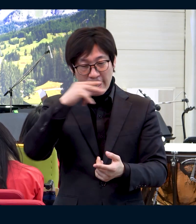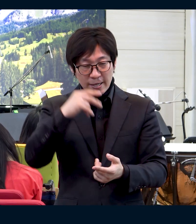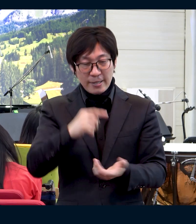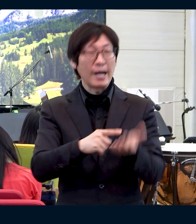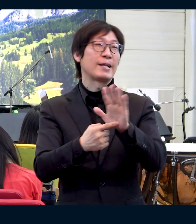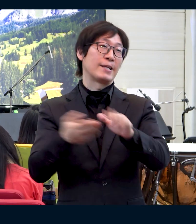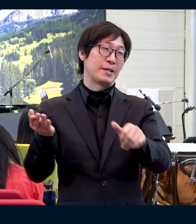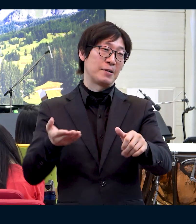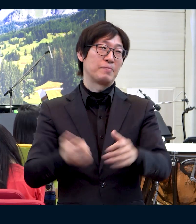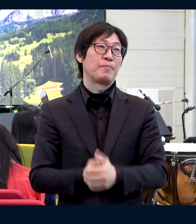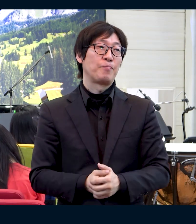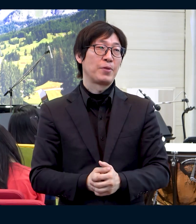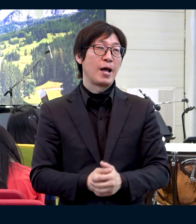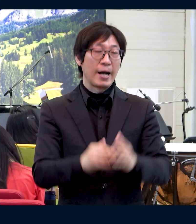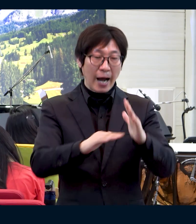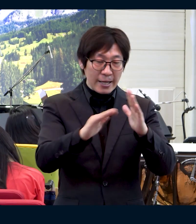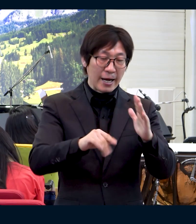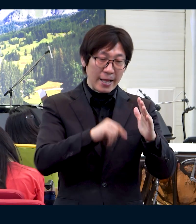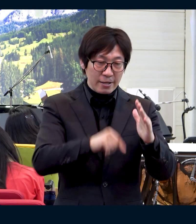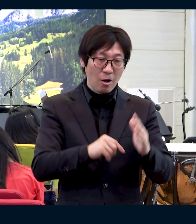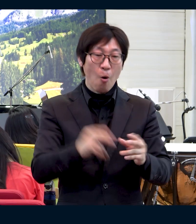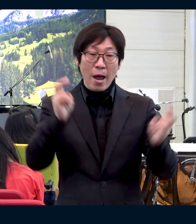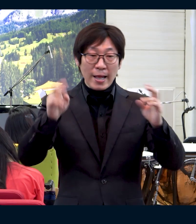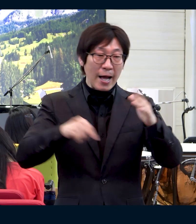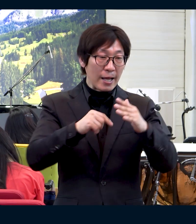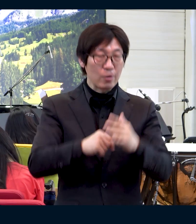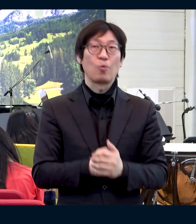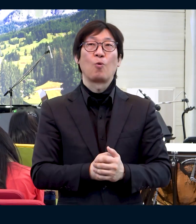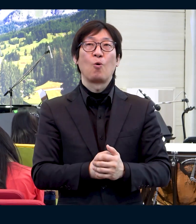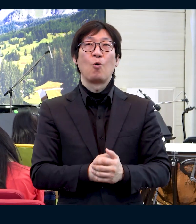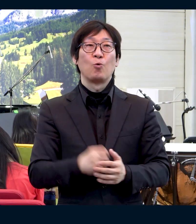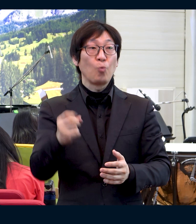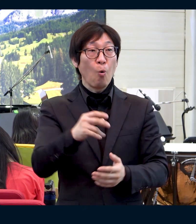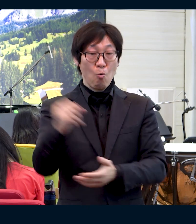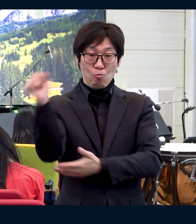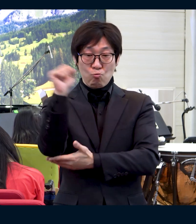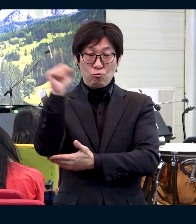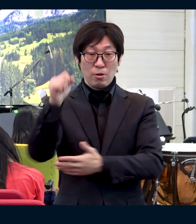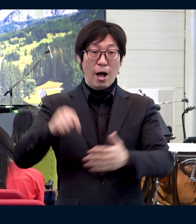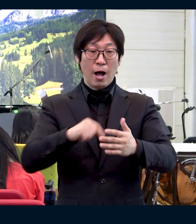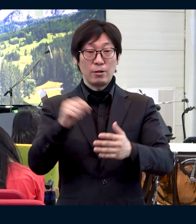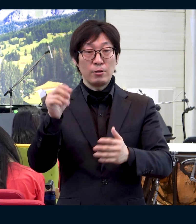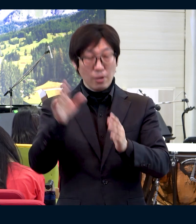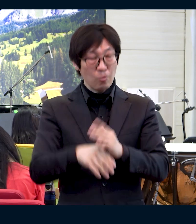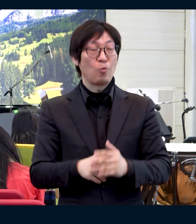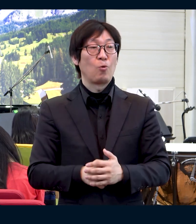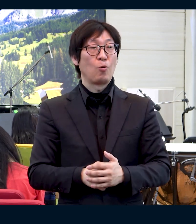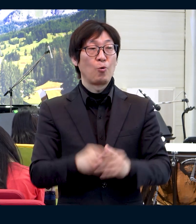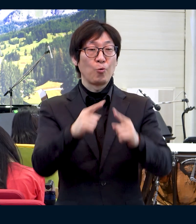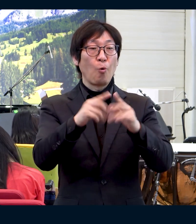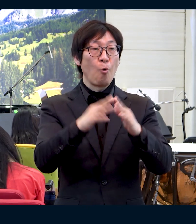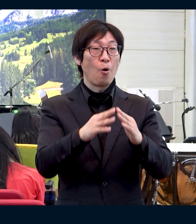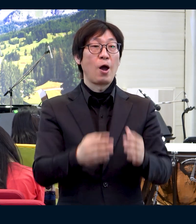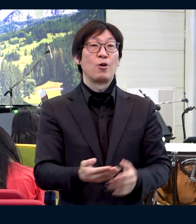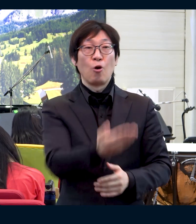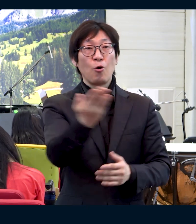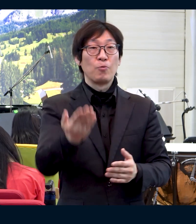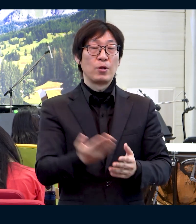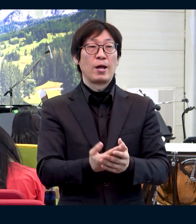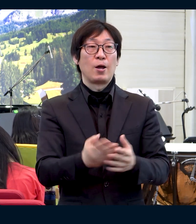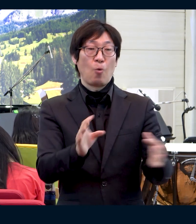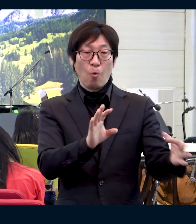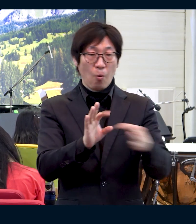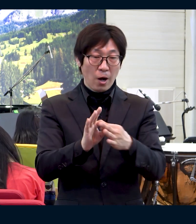그리스도의 향기가 우리 가정 속에서 그리고 직장에서 심지어 운전을 하고 있는 차 안에서도 교회와 여러분들이